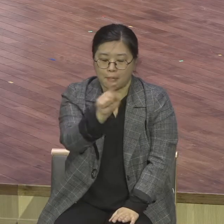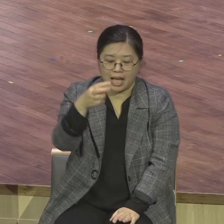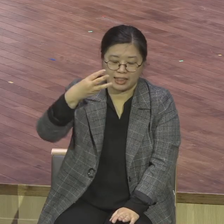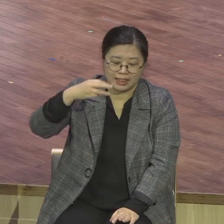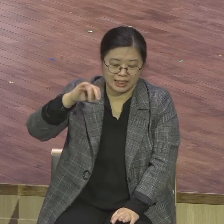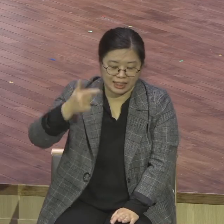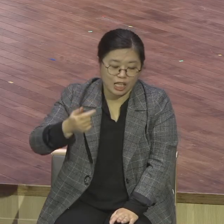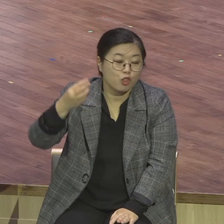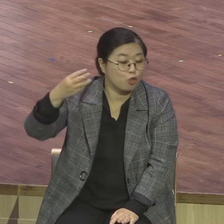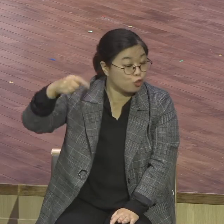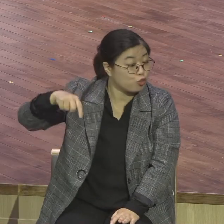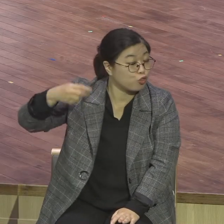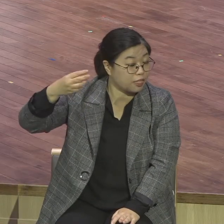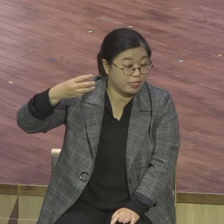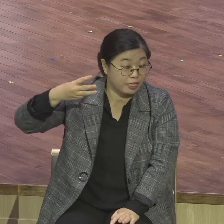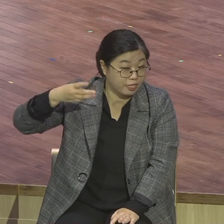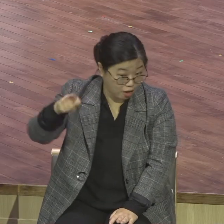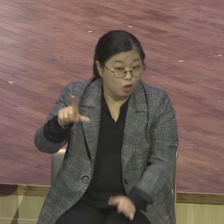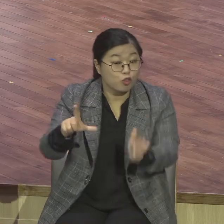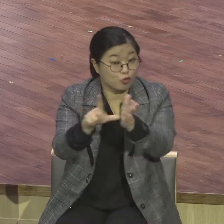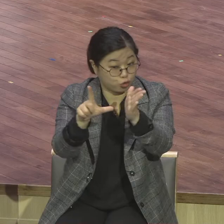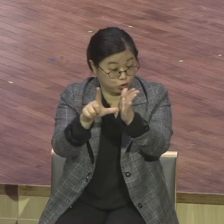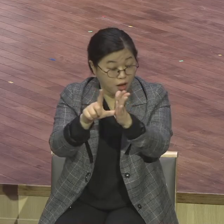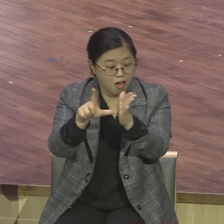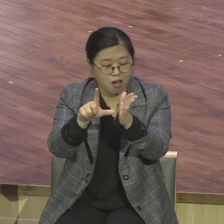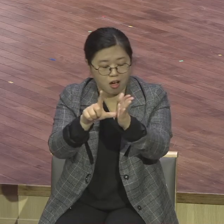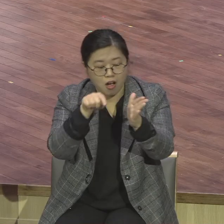정도로 갈라디아스를 아주